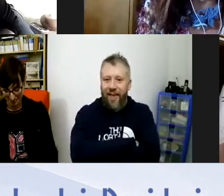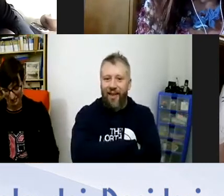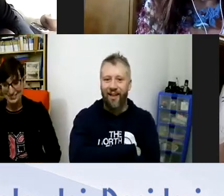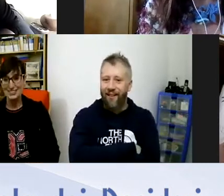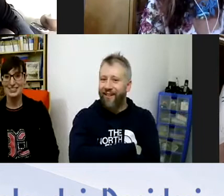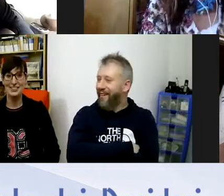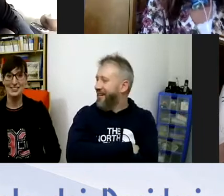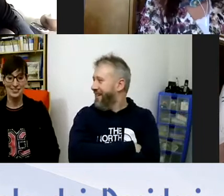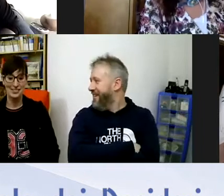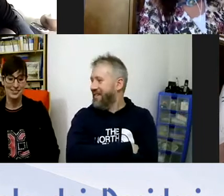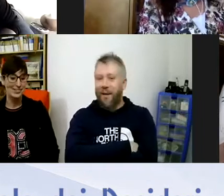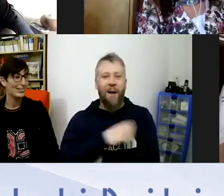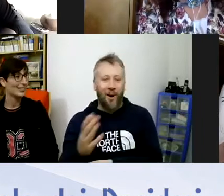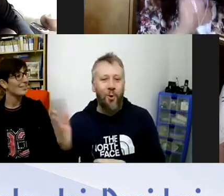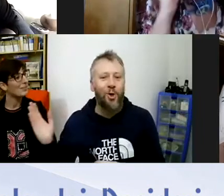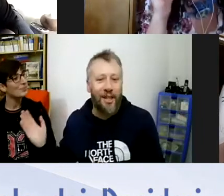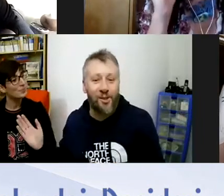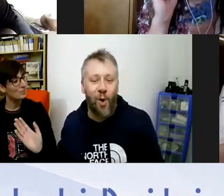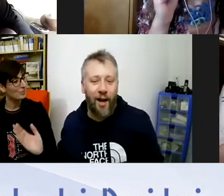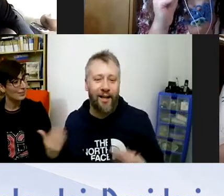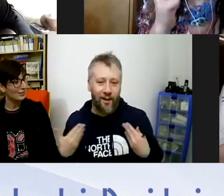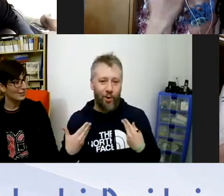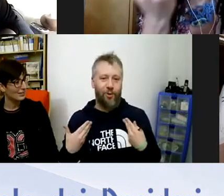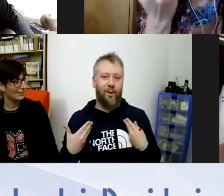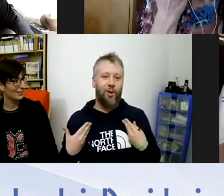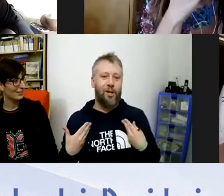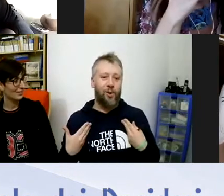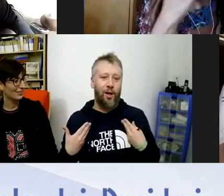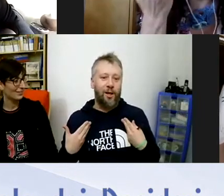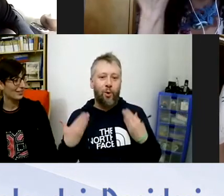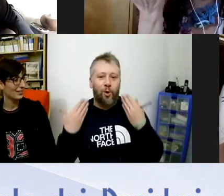Vabbè. Ma uno dei suoi